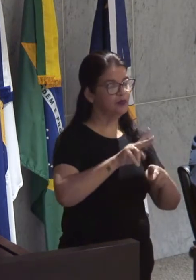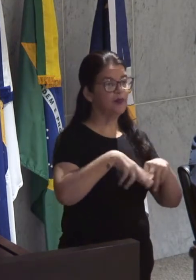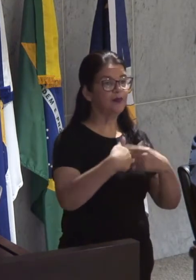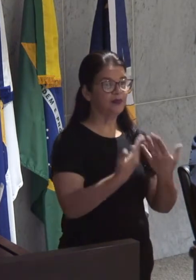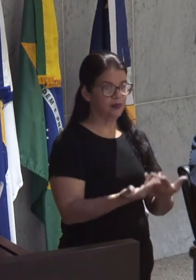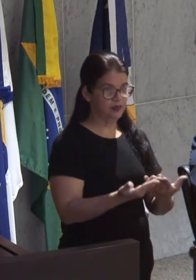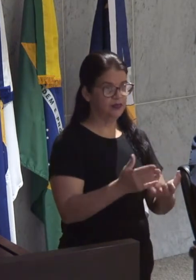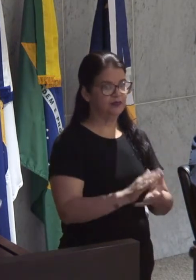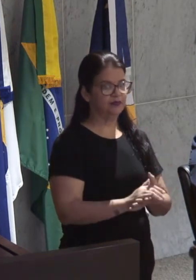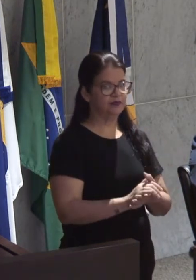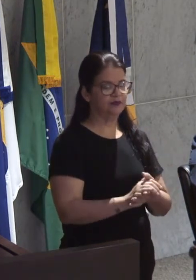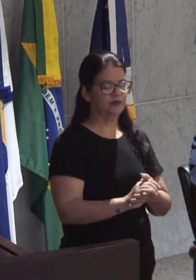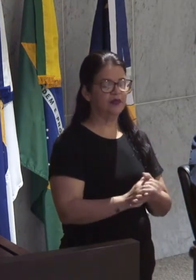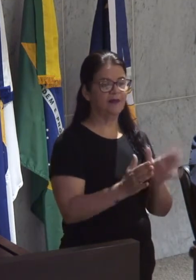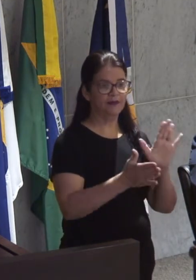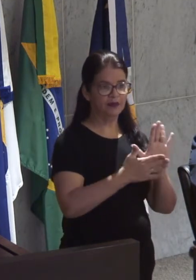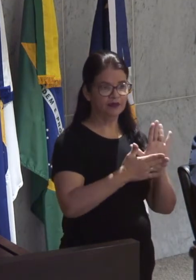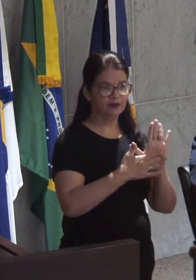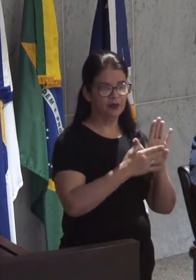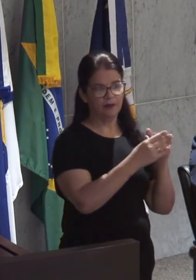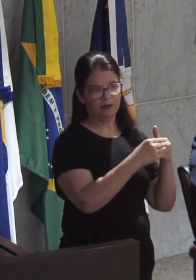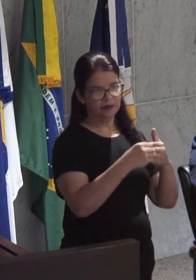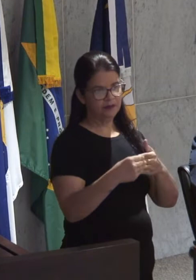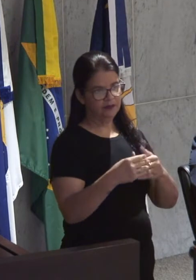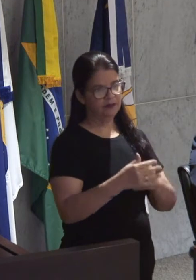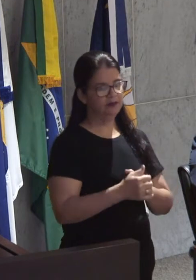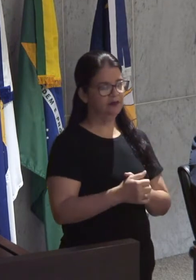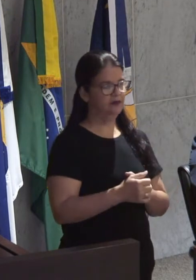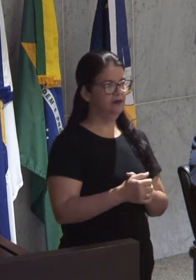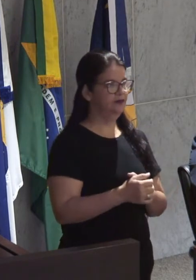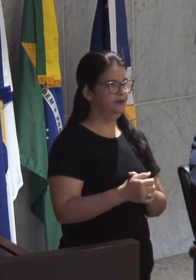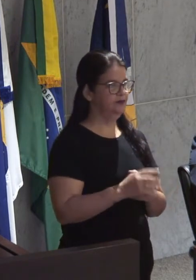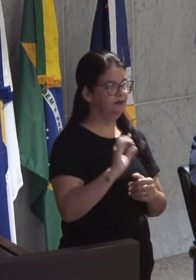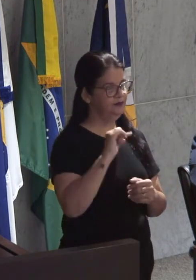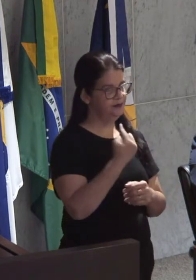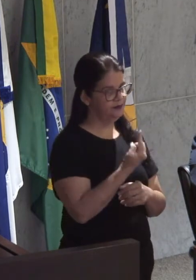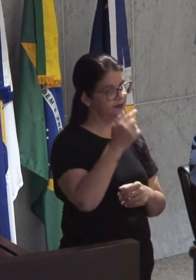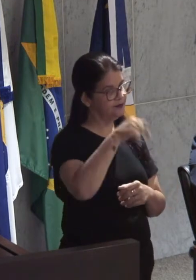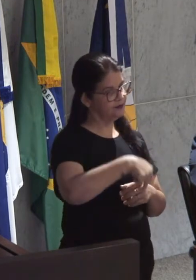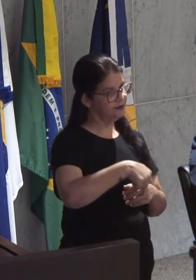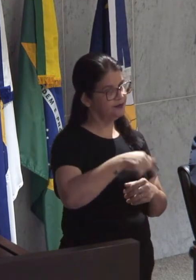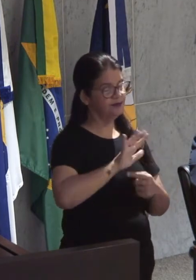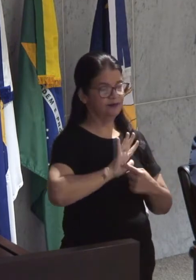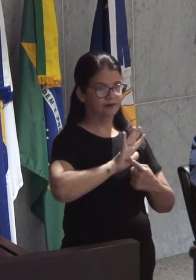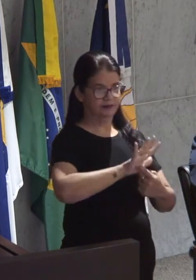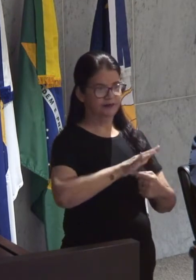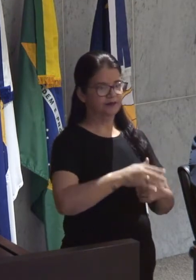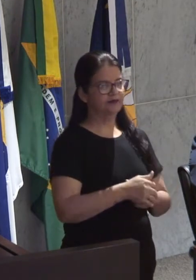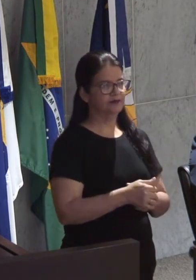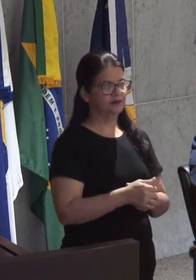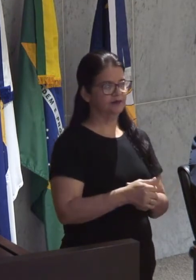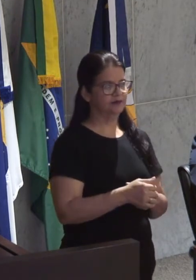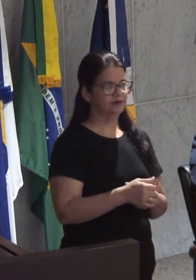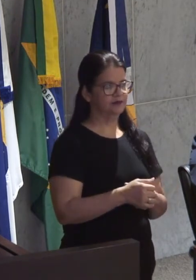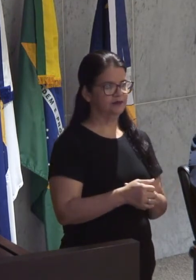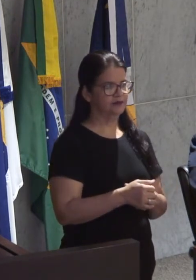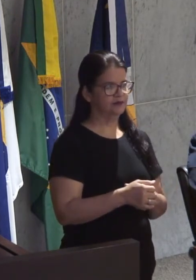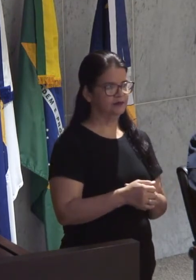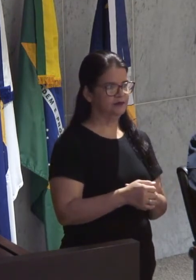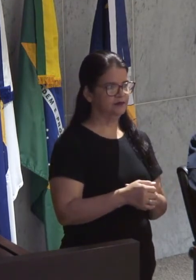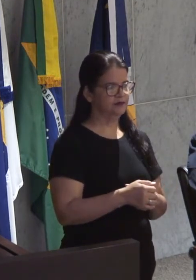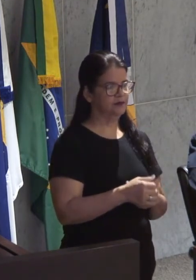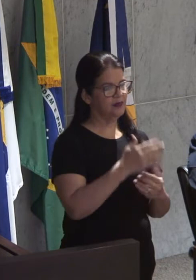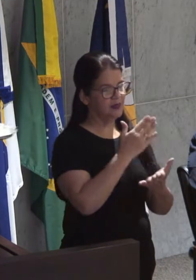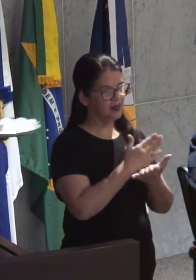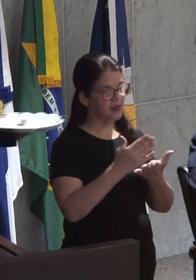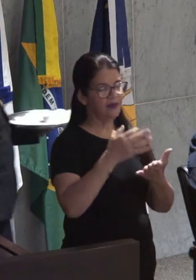isso, pelas propostas de encaminhamento que a gente aqui traz, e a